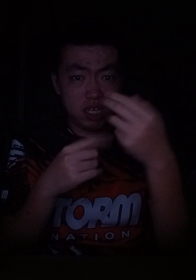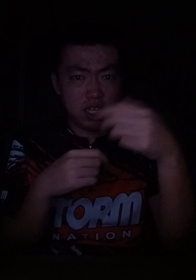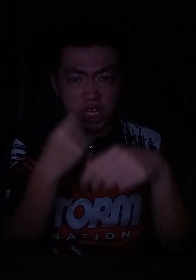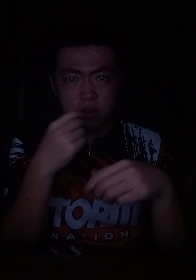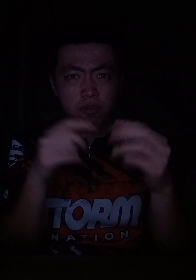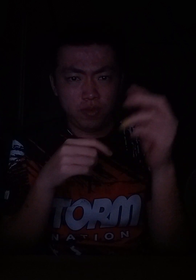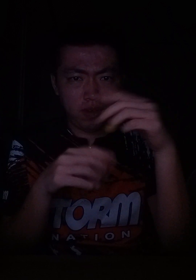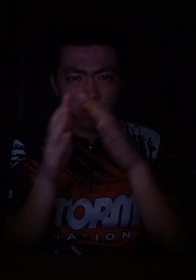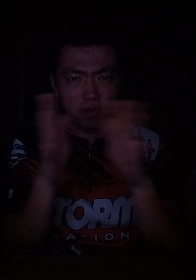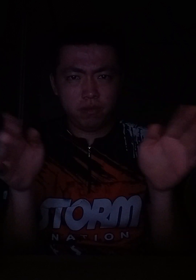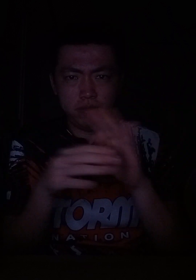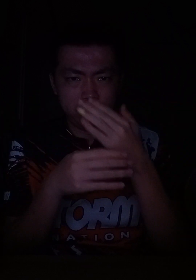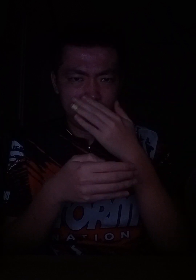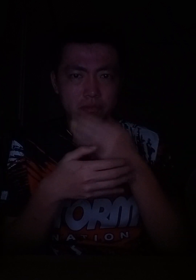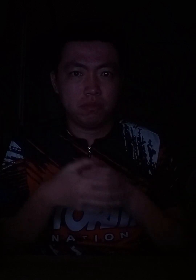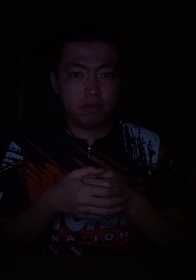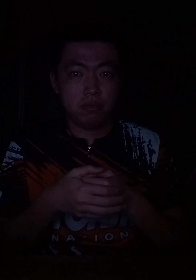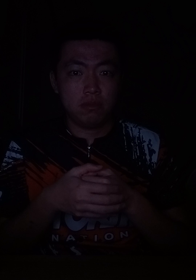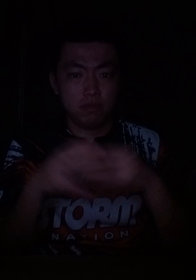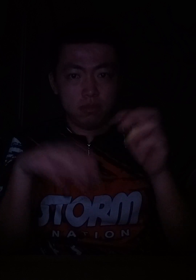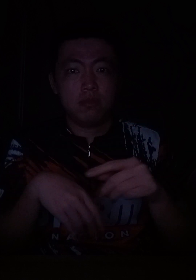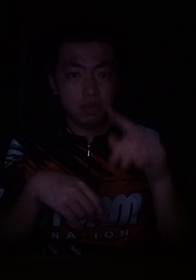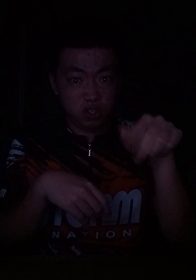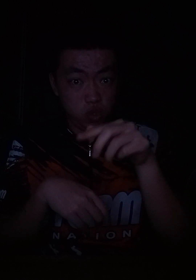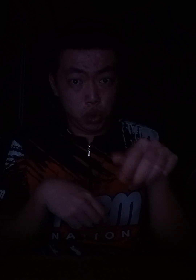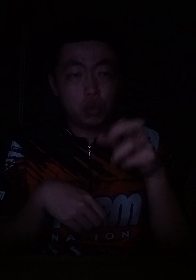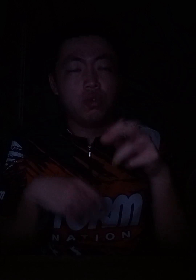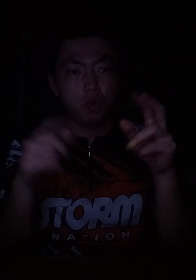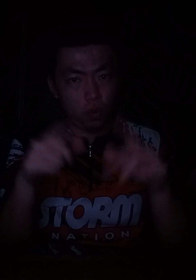명이 대피했습니다. 소방당국은